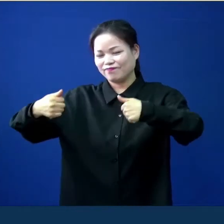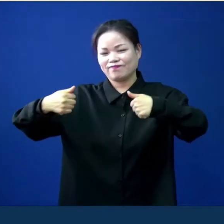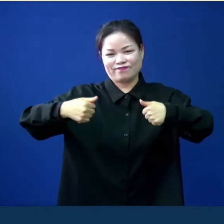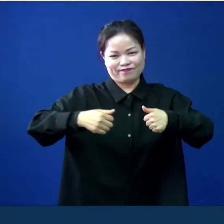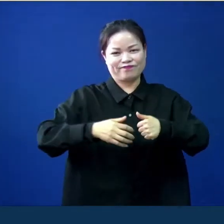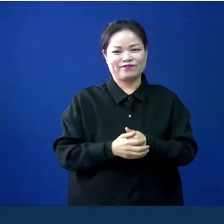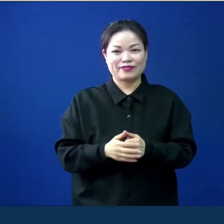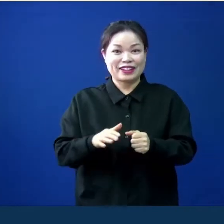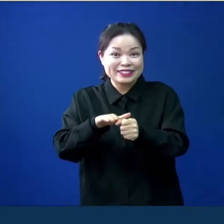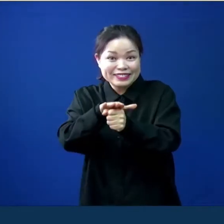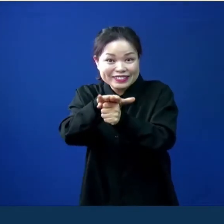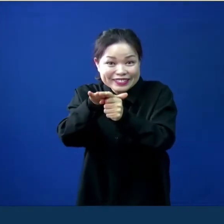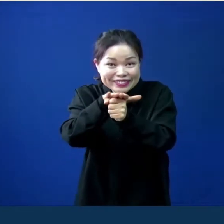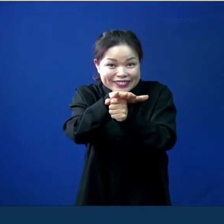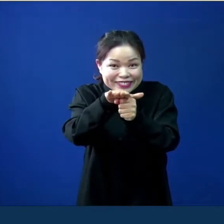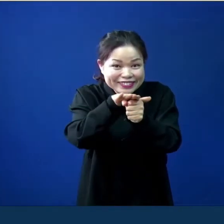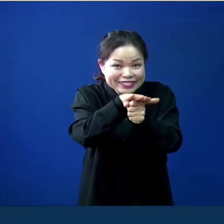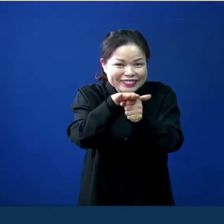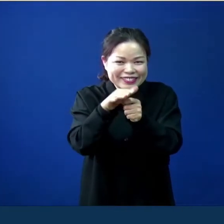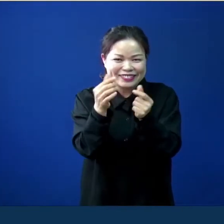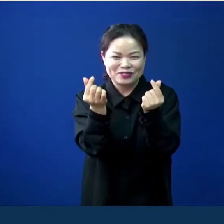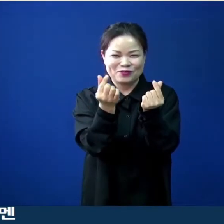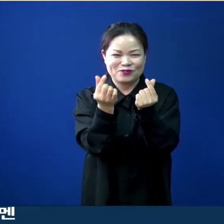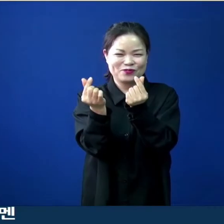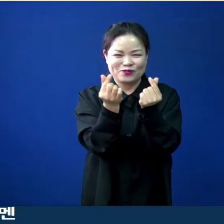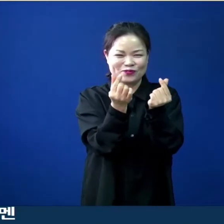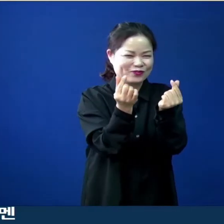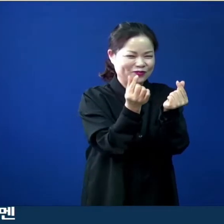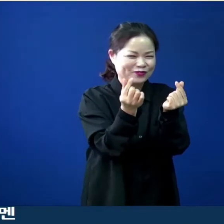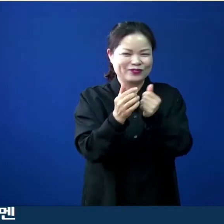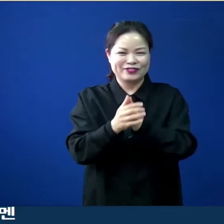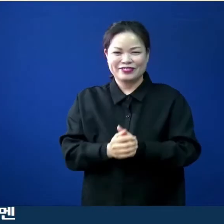하겠습니다. 사랑합니다.